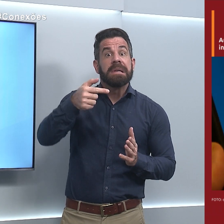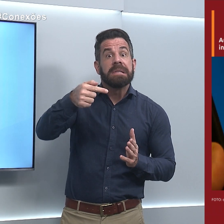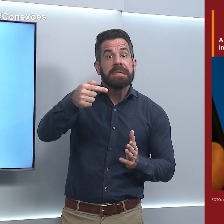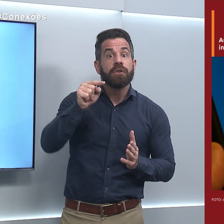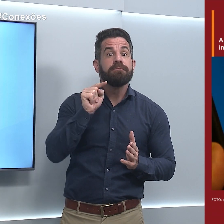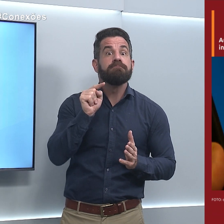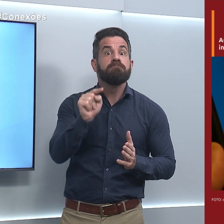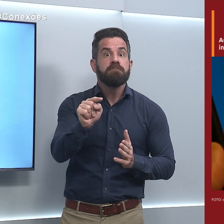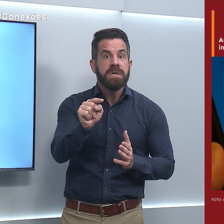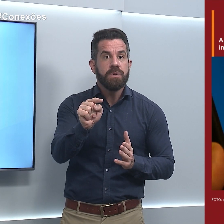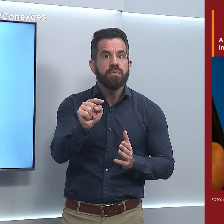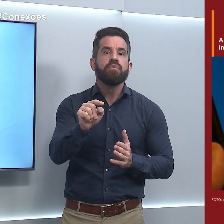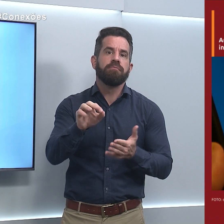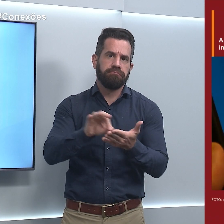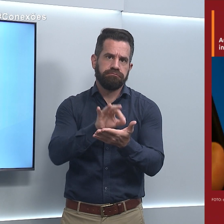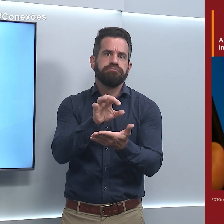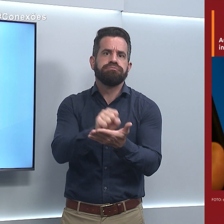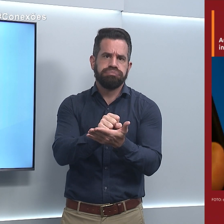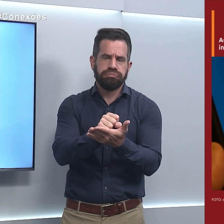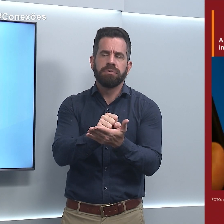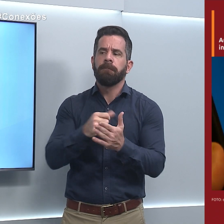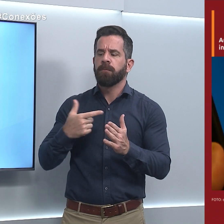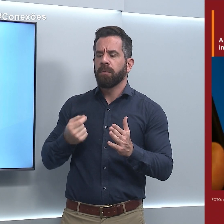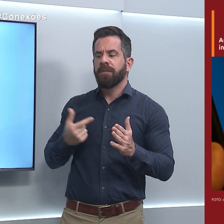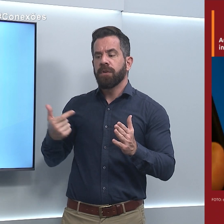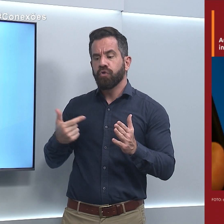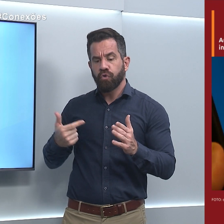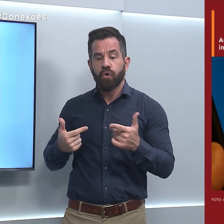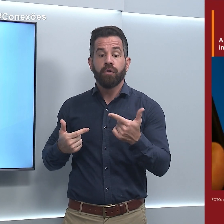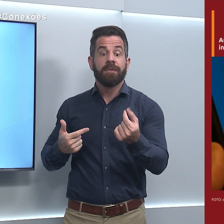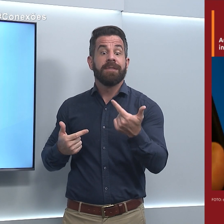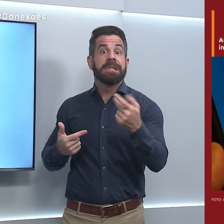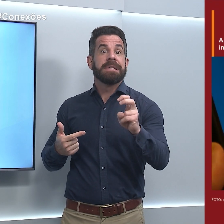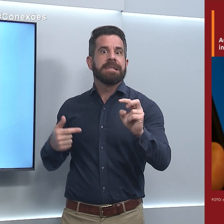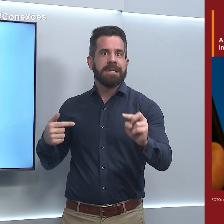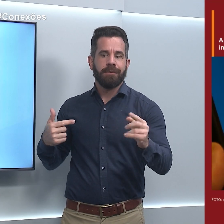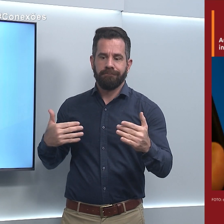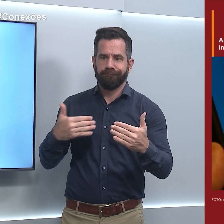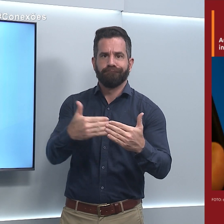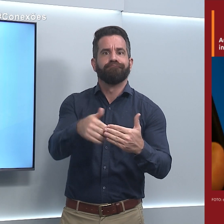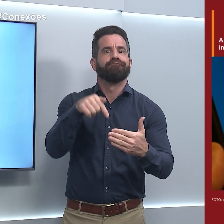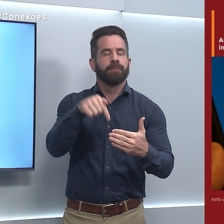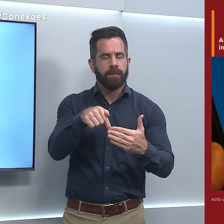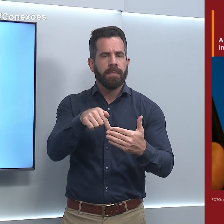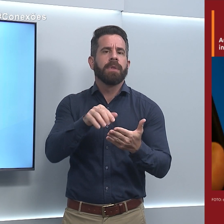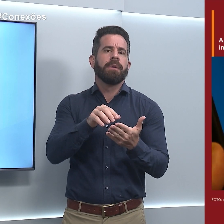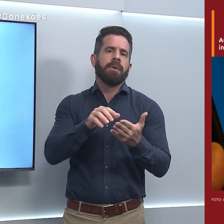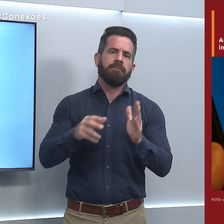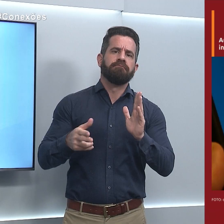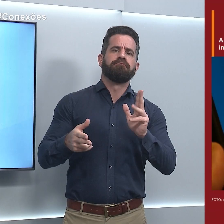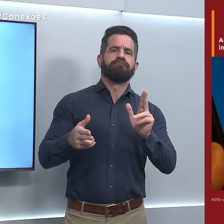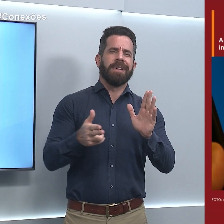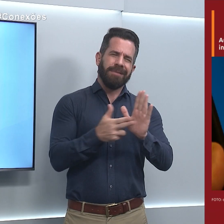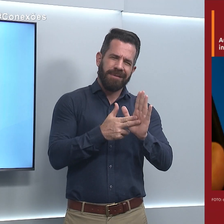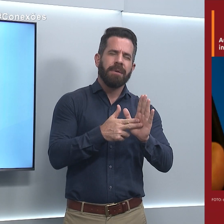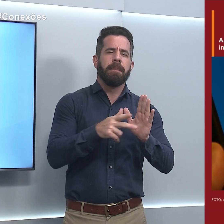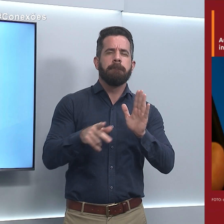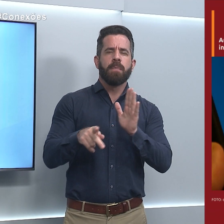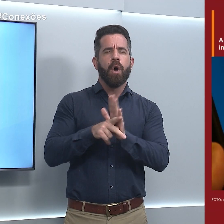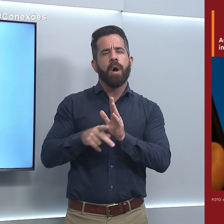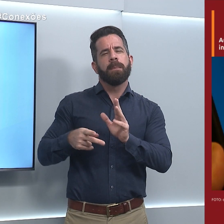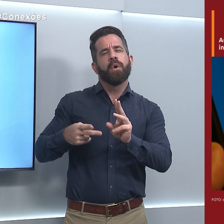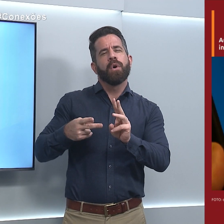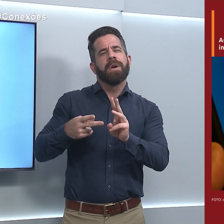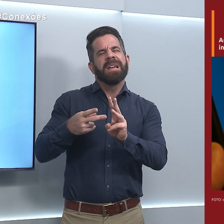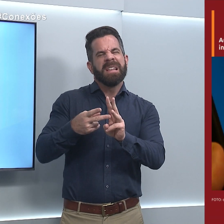37 mil nesse período, entre 22 e 25. E a autodeclaração dos candidatos indígenas é feita no